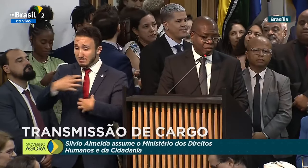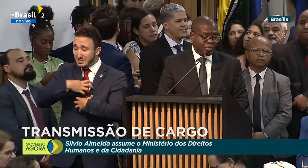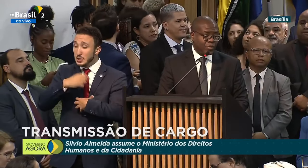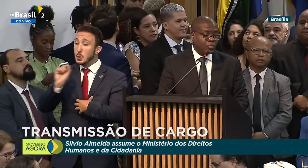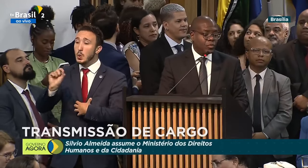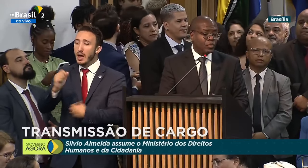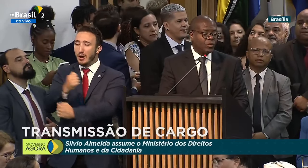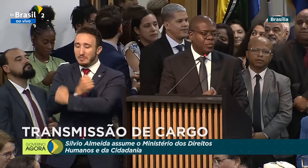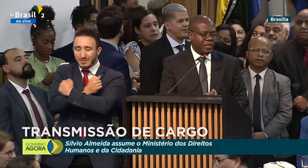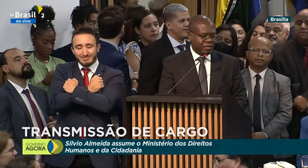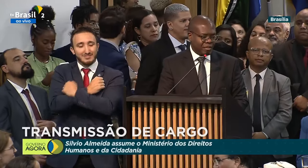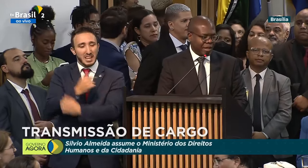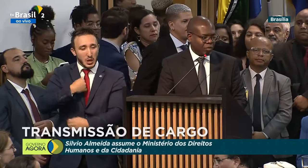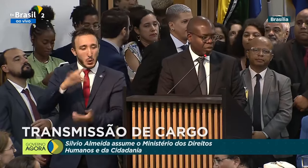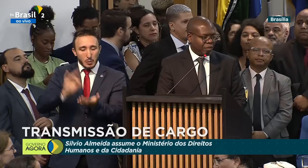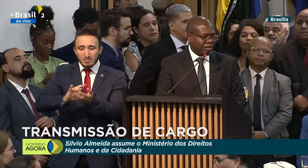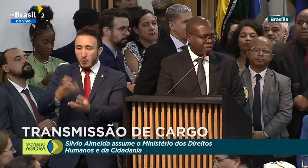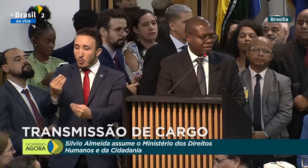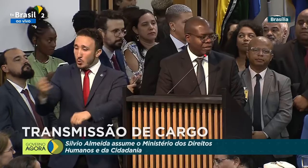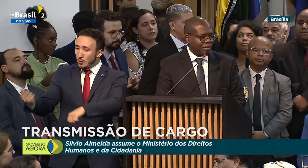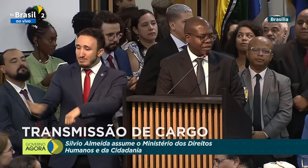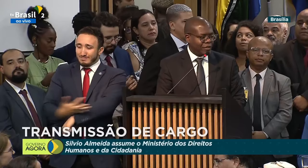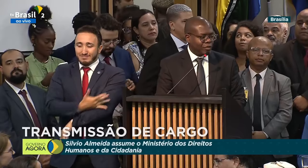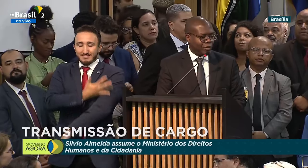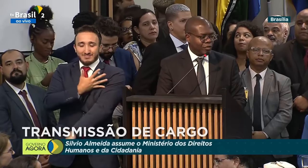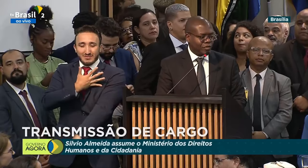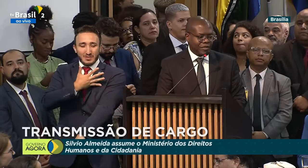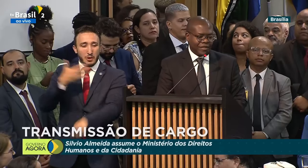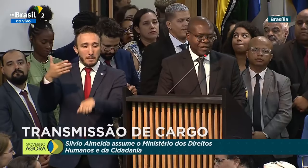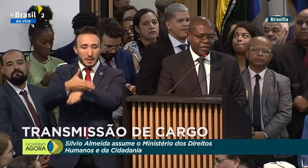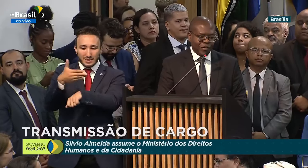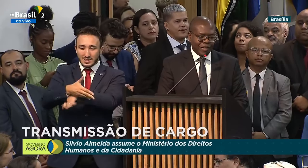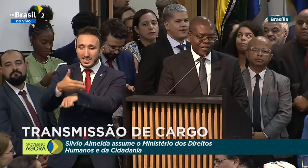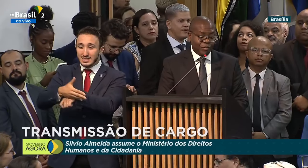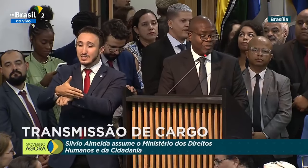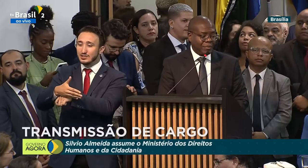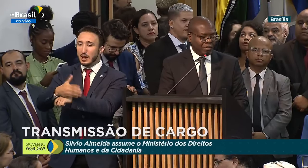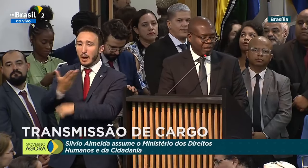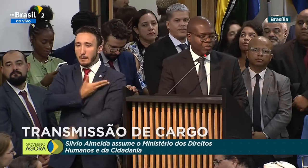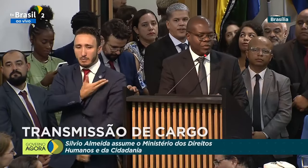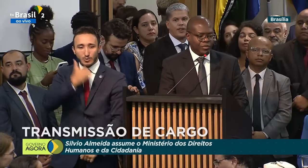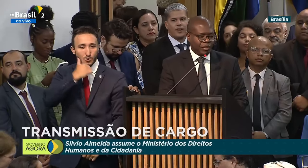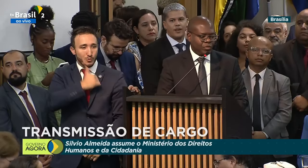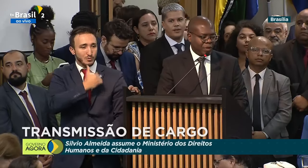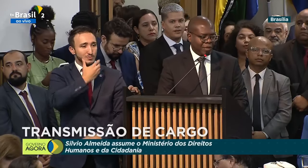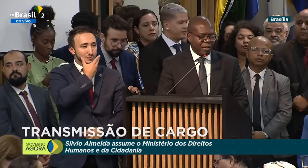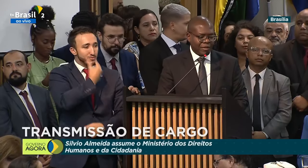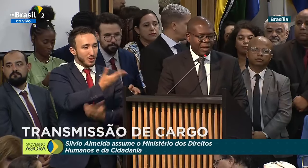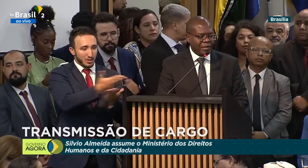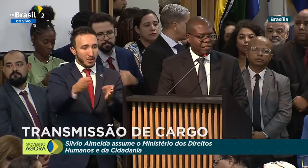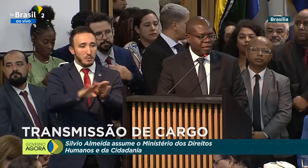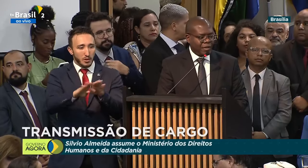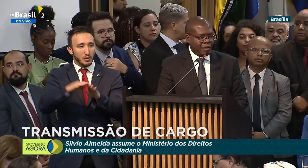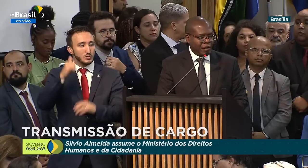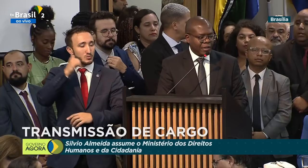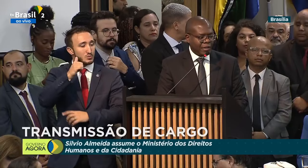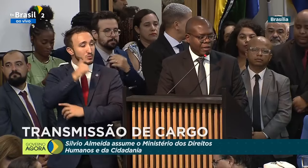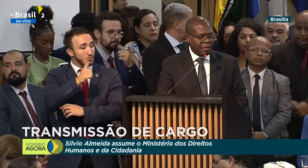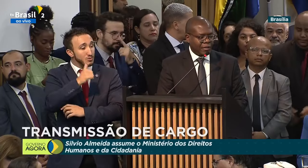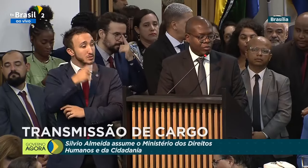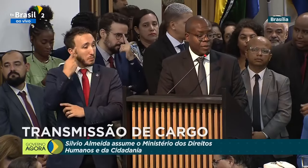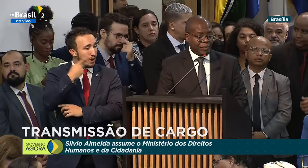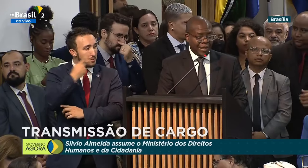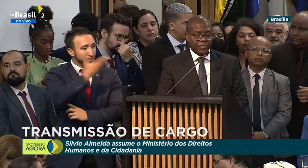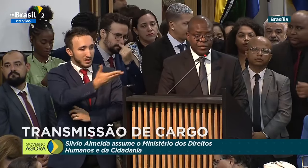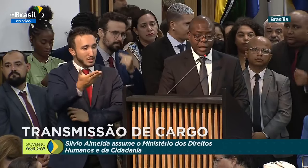abraçados eu me sinto muito prestigiado com a presença dos meus os meus amigos e dos parlamentares e